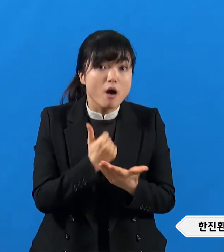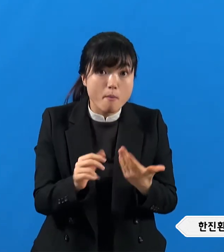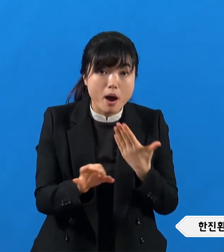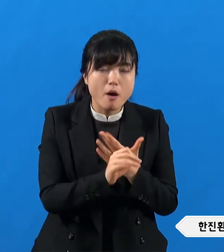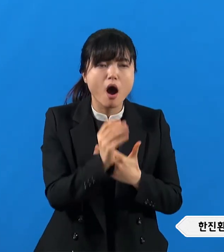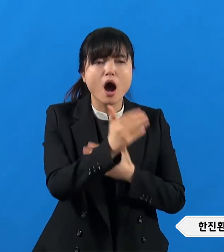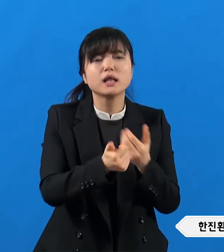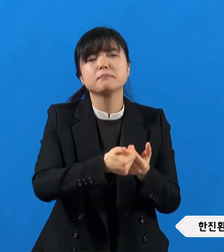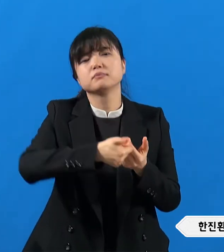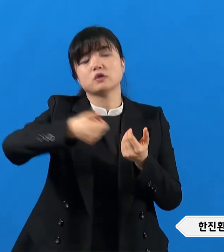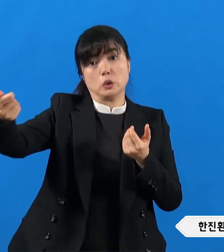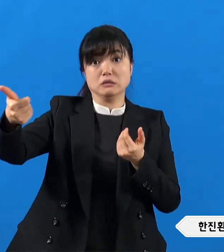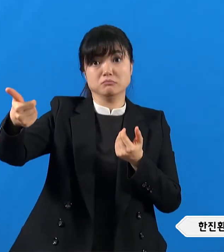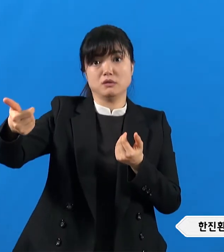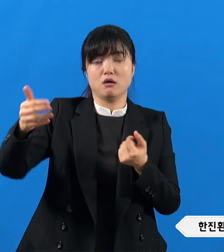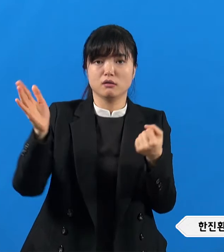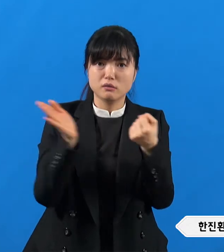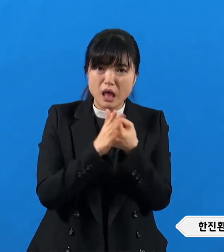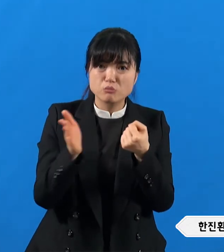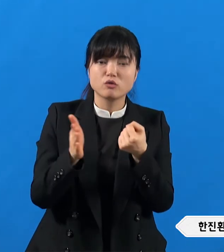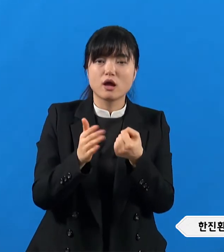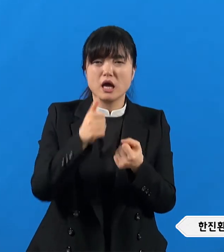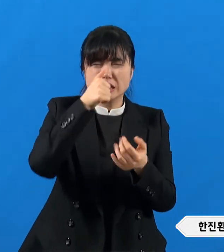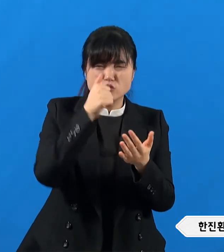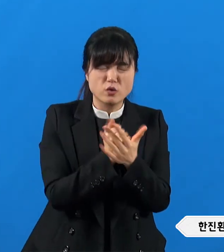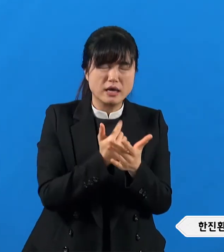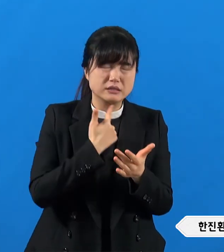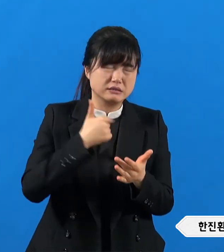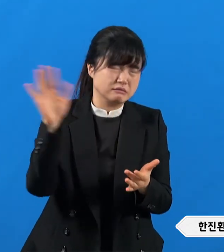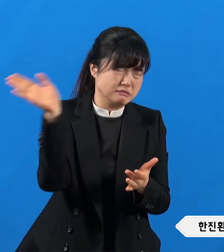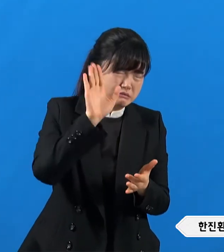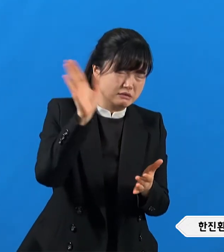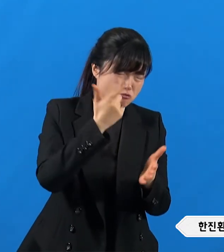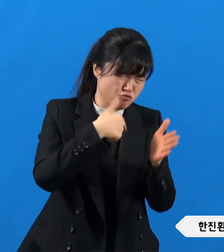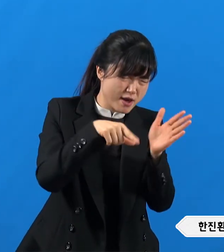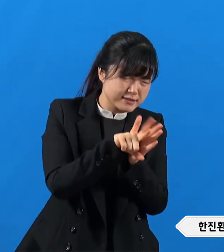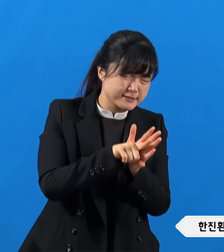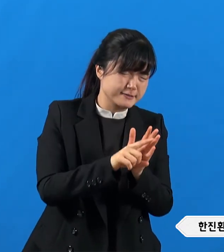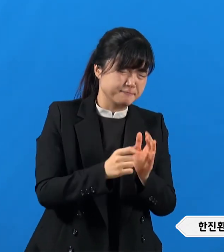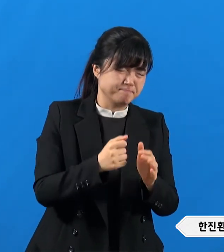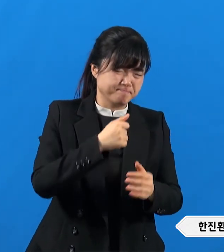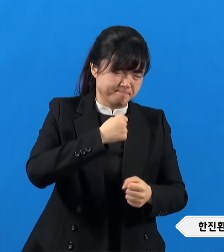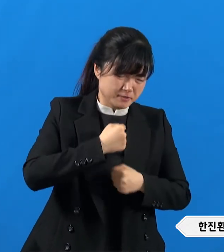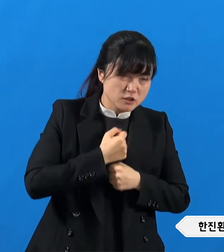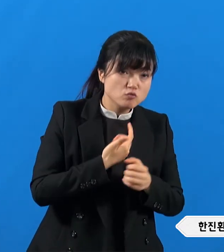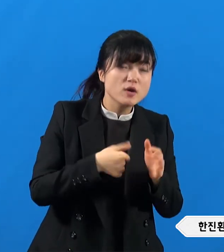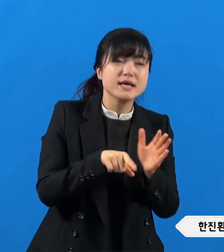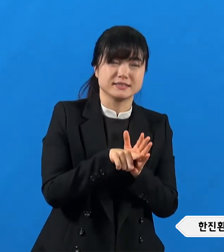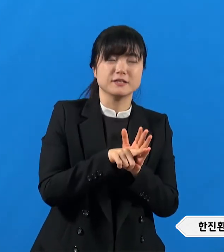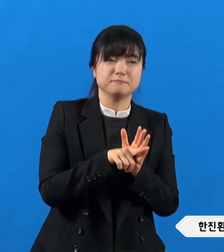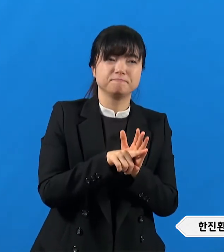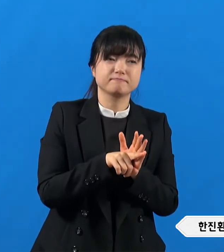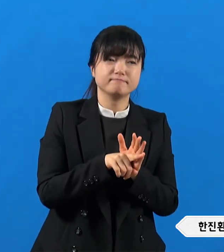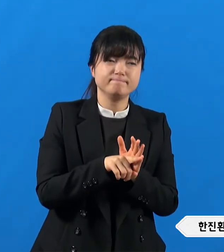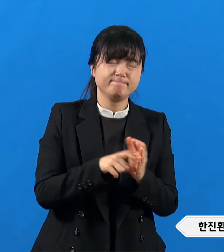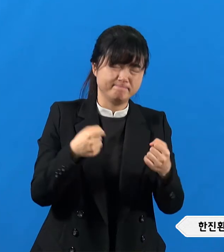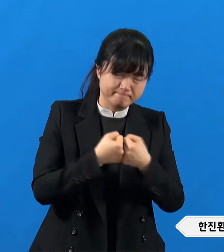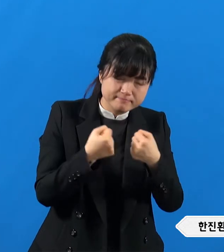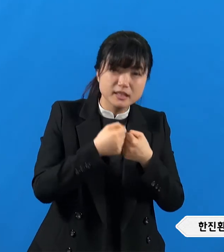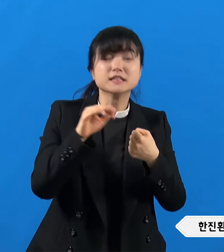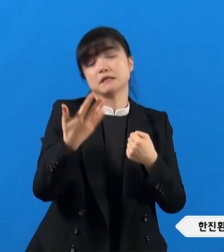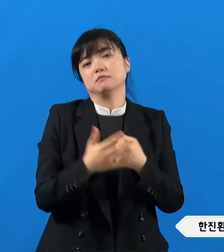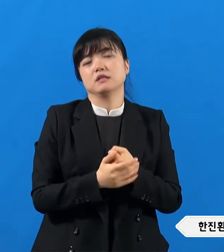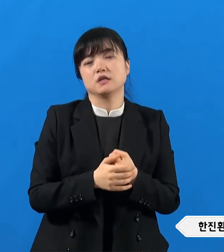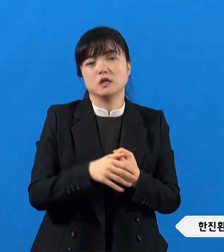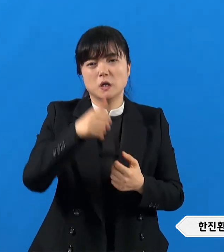때문에, 그래서 죄짓지 않기 위해서 피 흘리기까지 싸우고, 죄는 모든 모양이라도 버릴 수